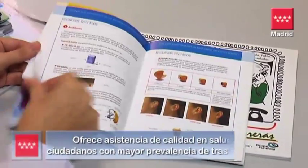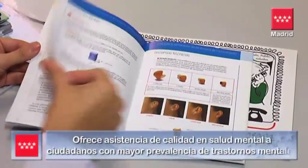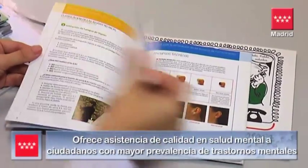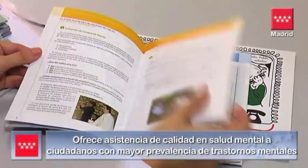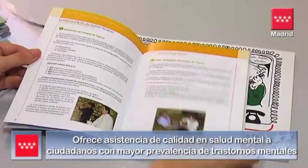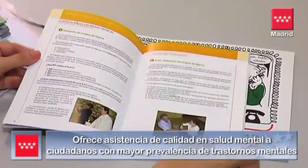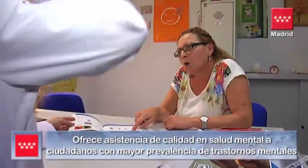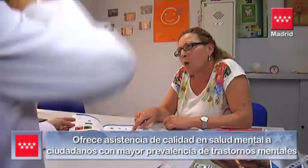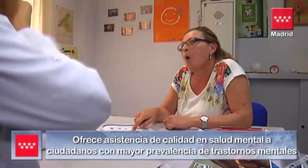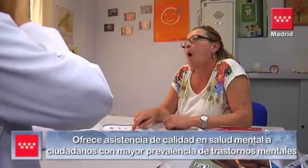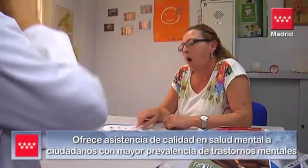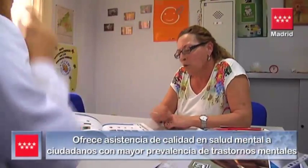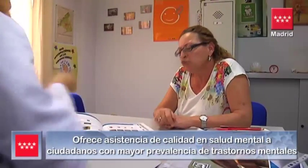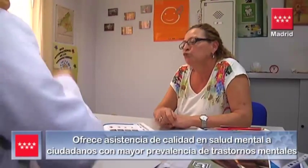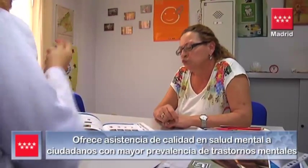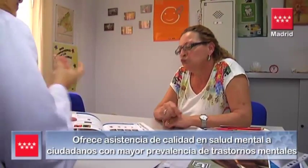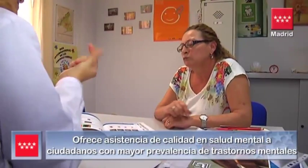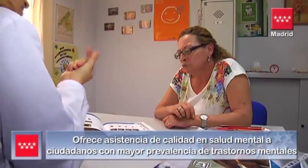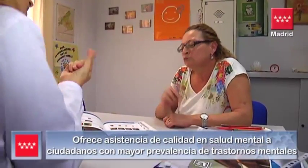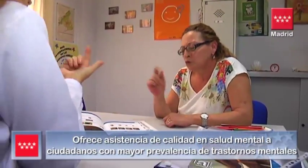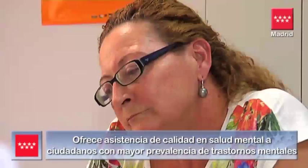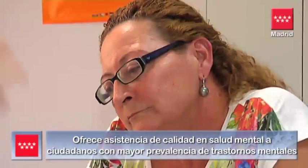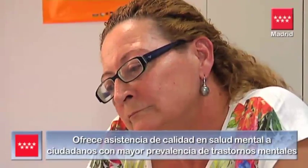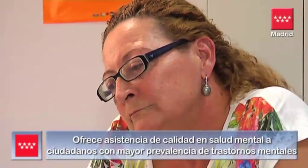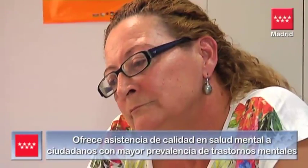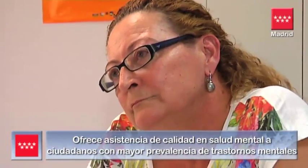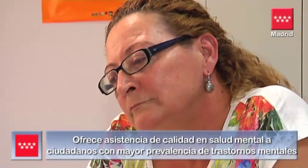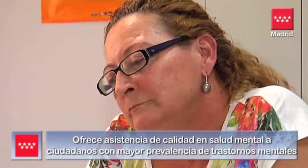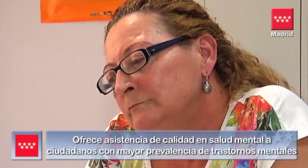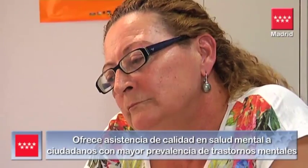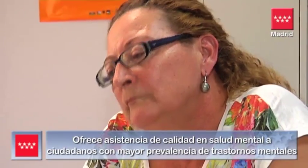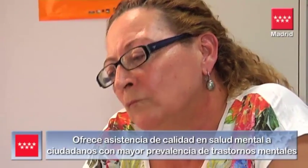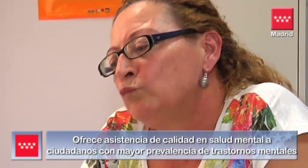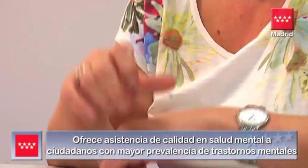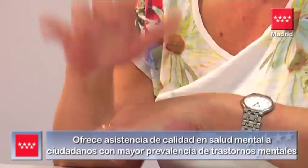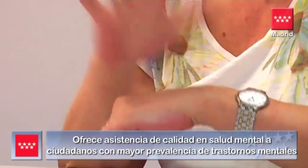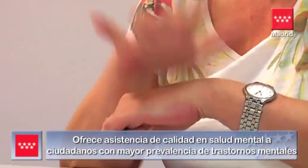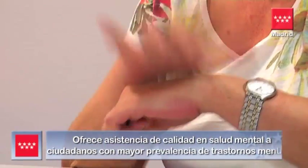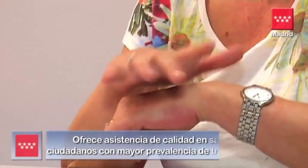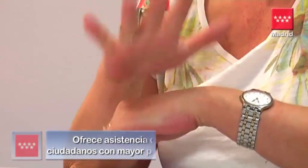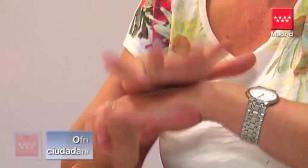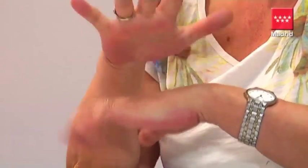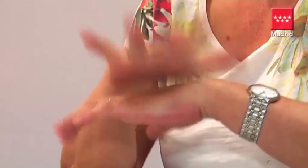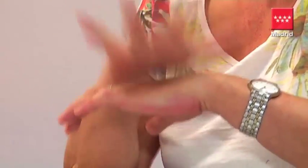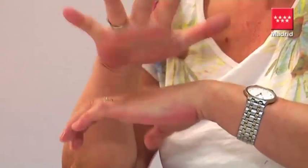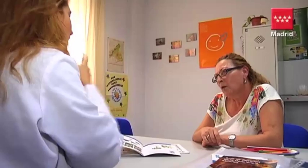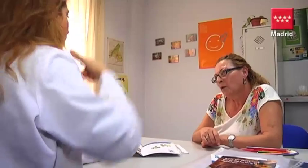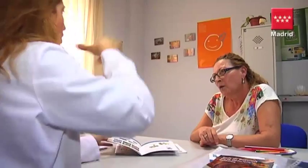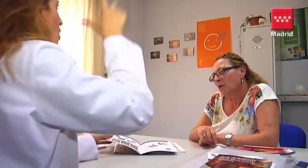adaptarse a un mundo oyente, donde todo lógicamente está organizado para las personas que escuchan. El volumen de pacientes que hoy día tenemos